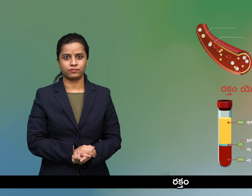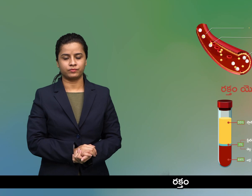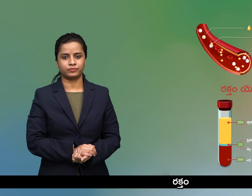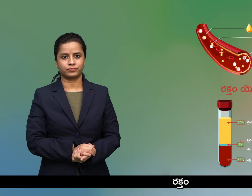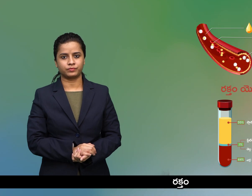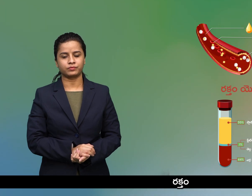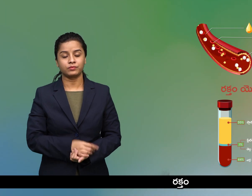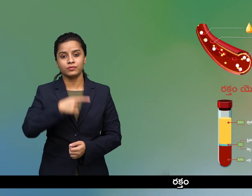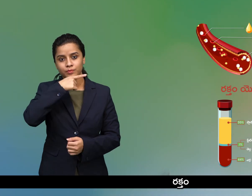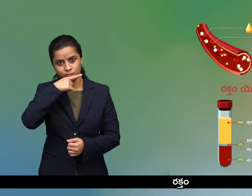రక్తం.